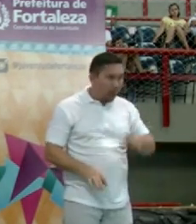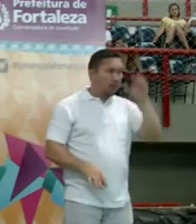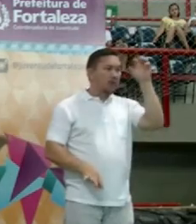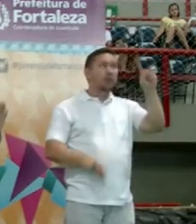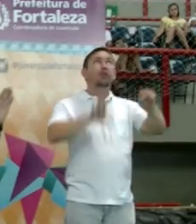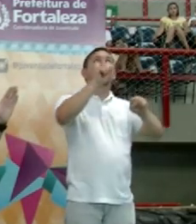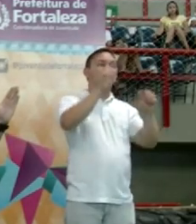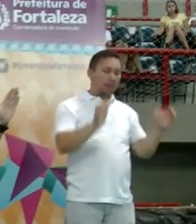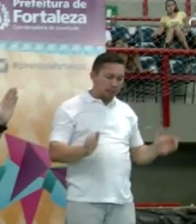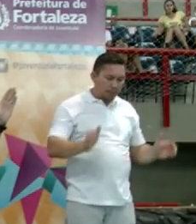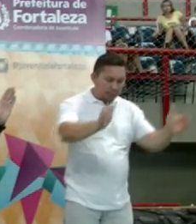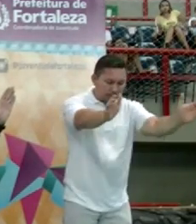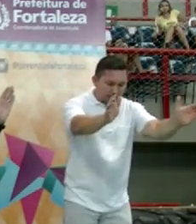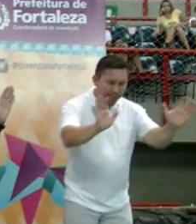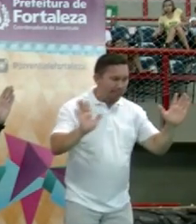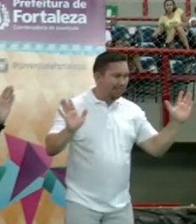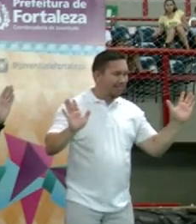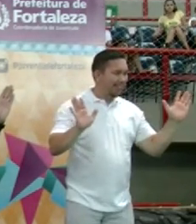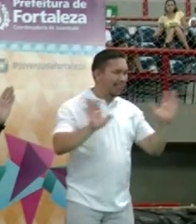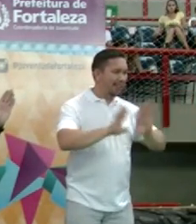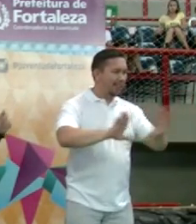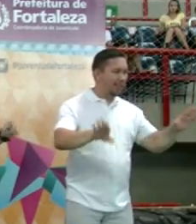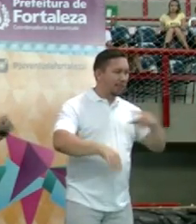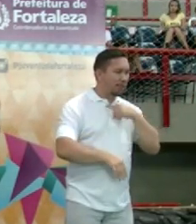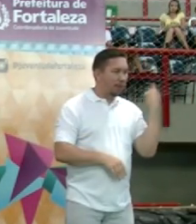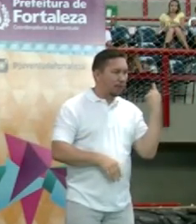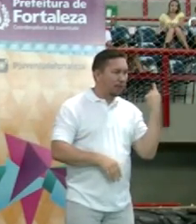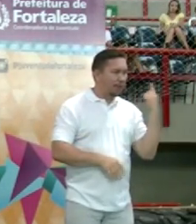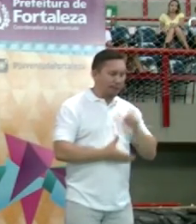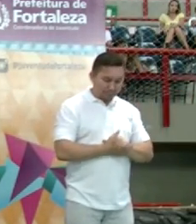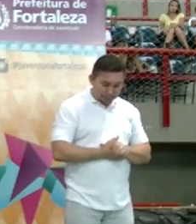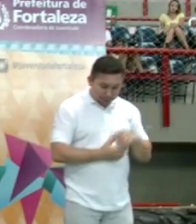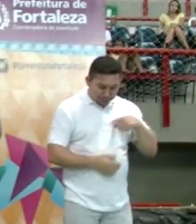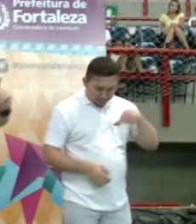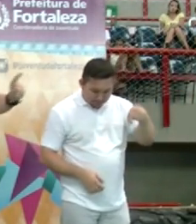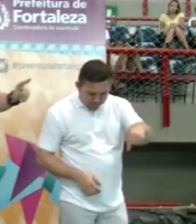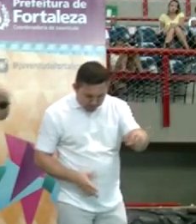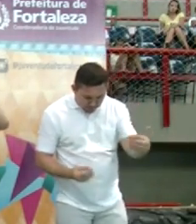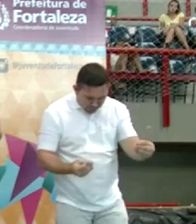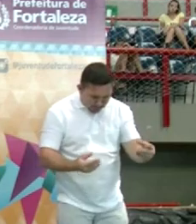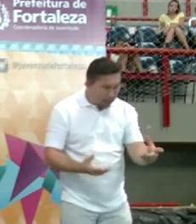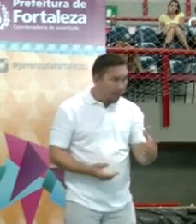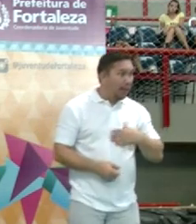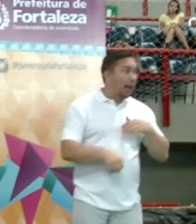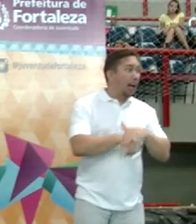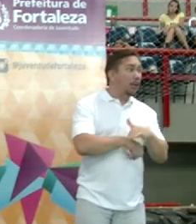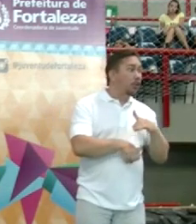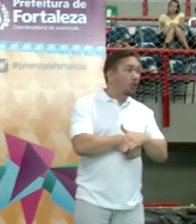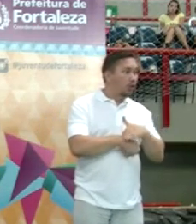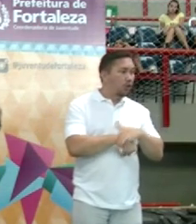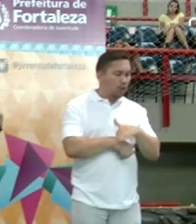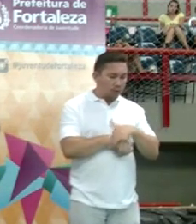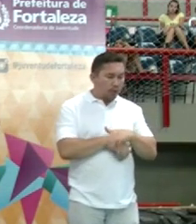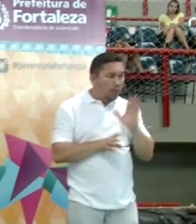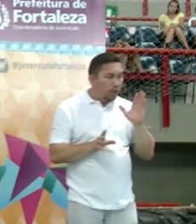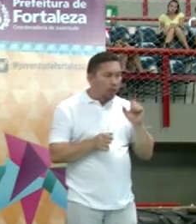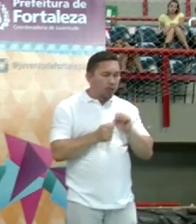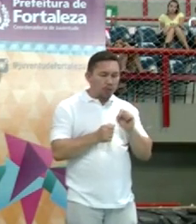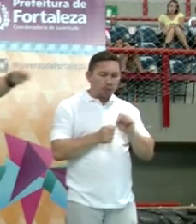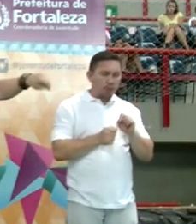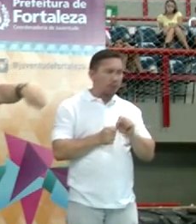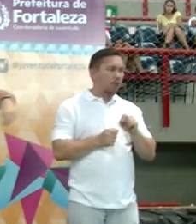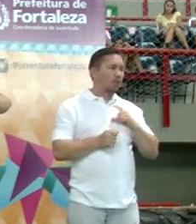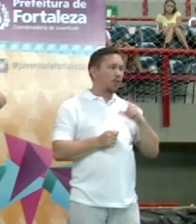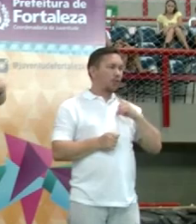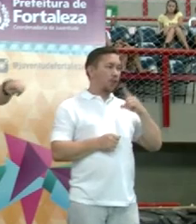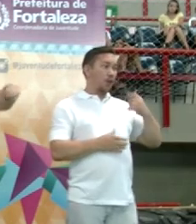escada e eu lhe empurrar, acabou-se, brother. Agora, se os caras lá embaixo são em maioria, se vier à noite, então o que é que a gente fazia? A gente tinha